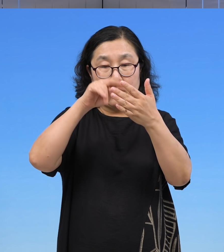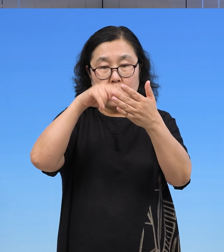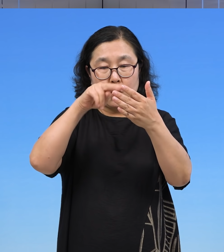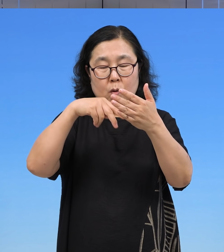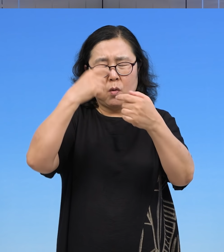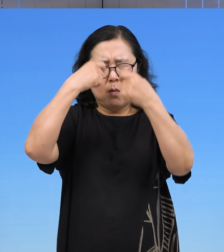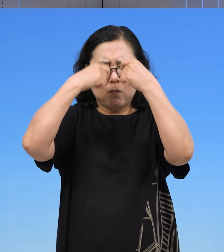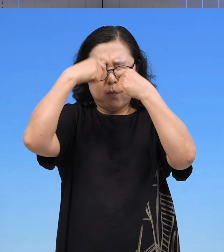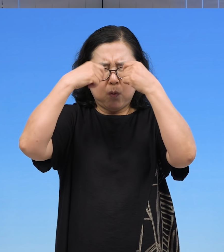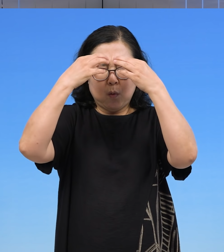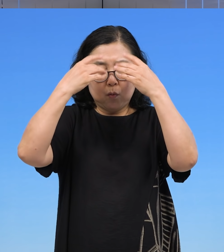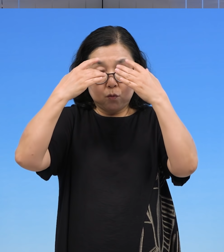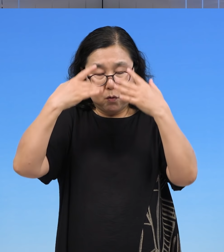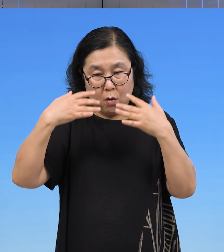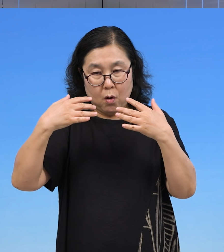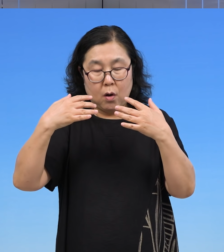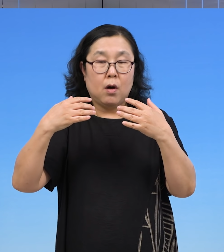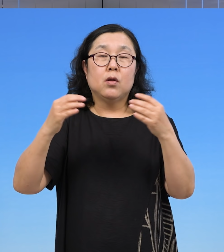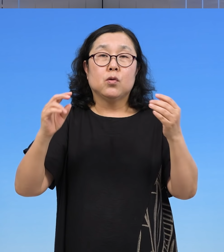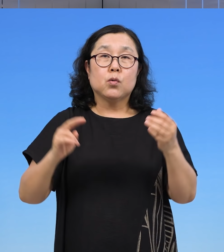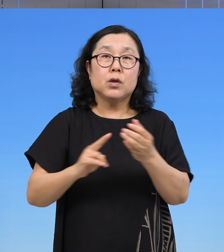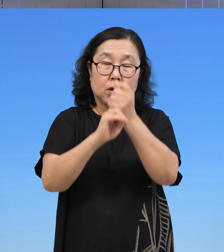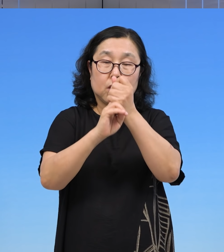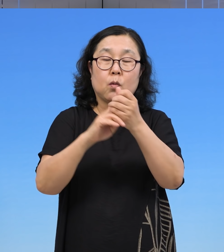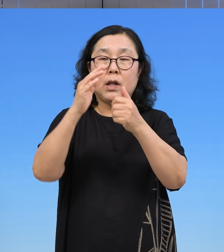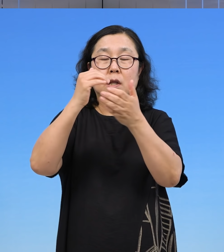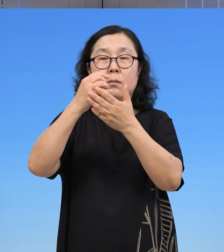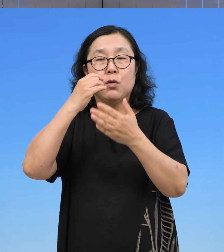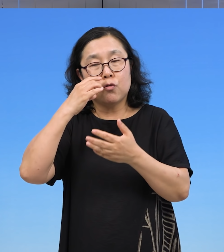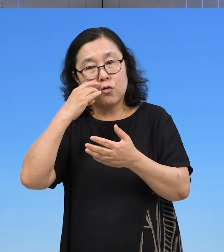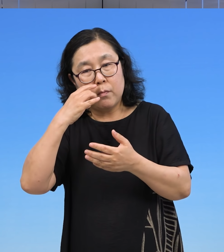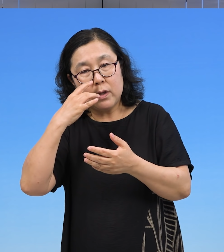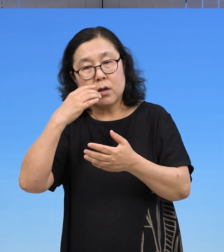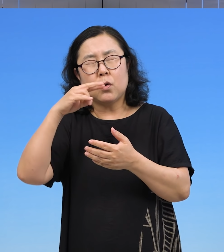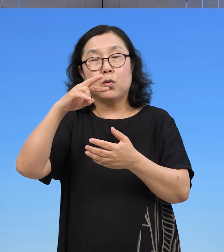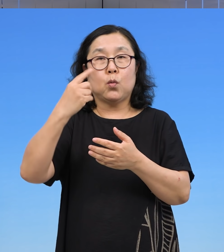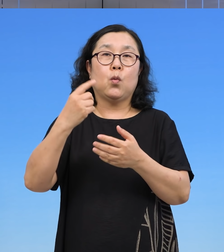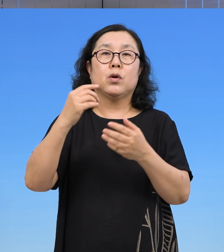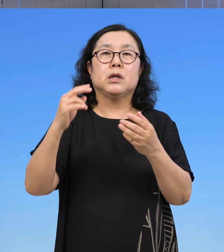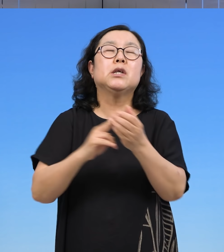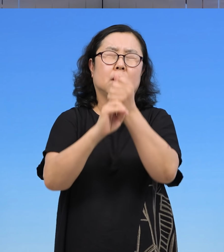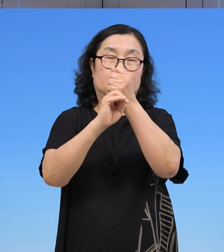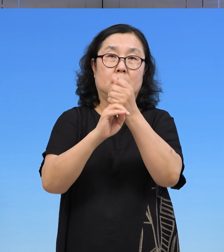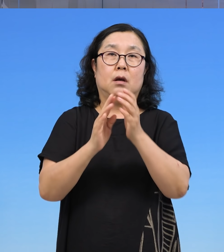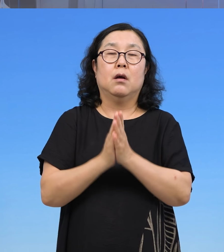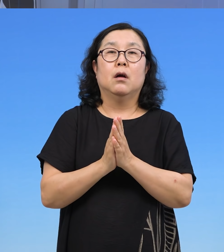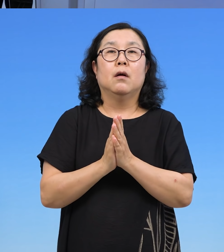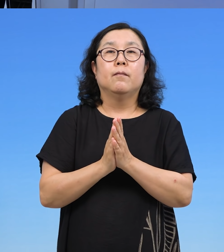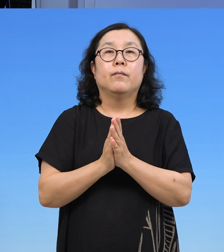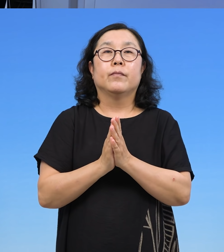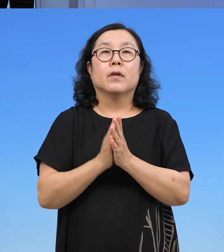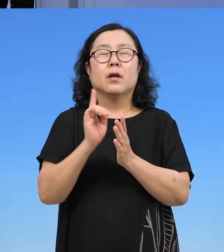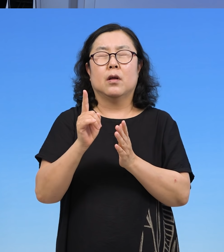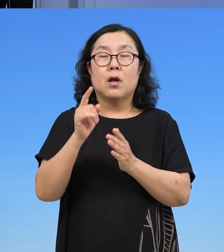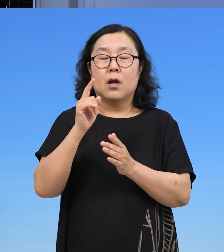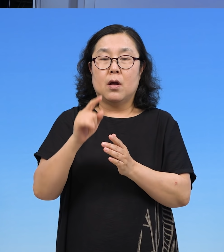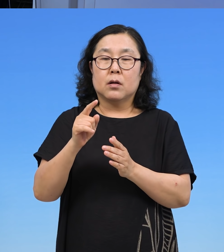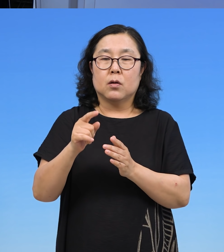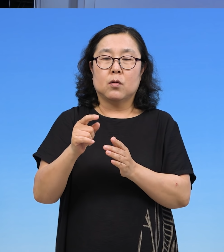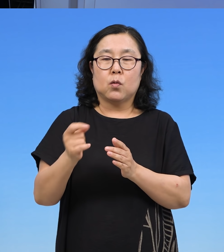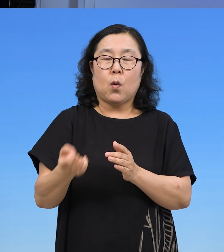기적이고요 하나님이 궁금해졌다는 것도 이 기적 아닙니까 그 다음 보니까 그 길로